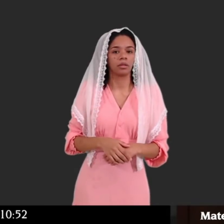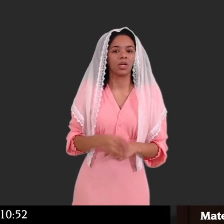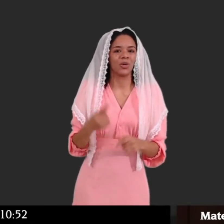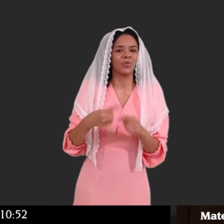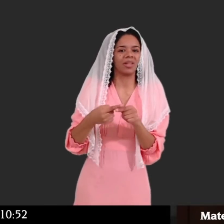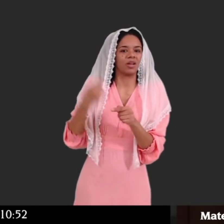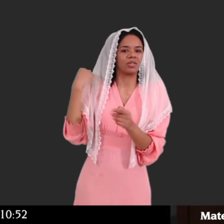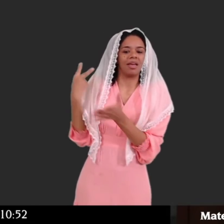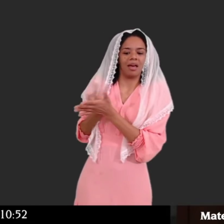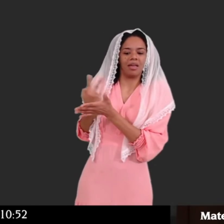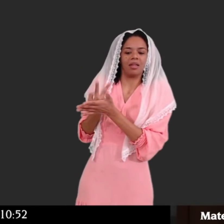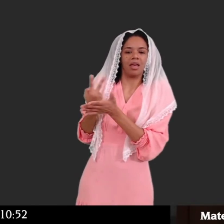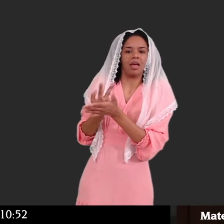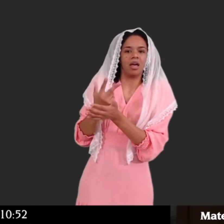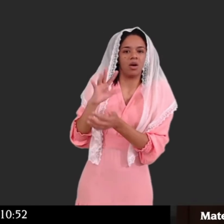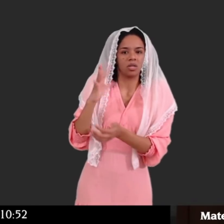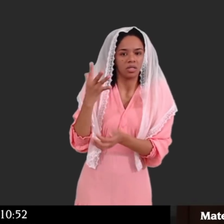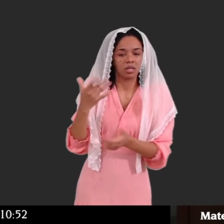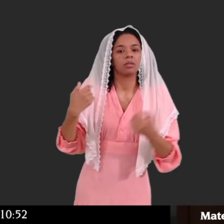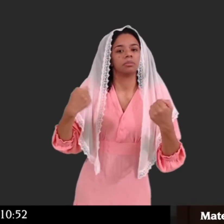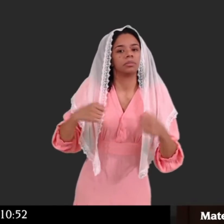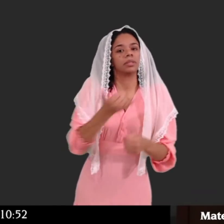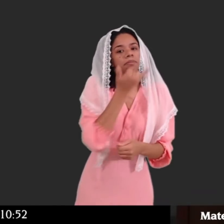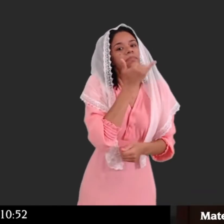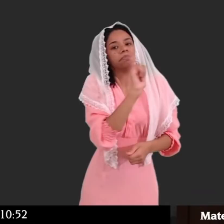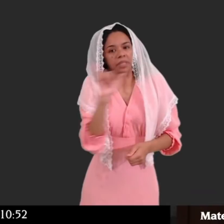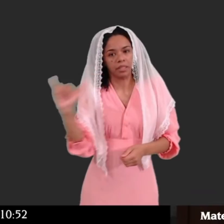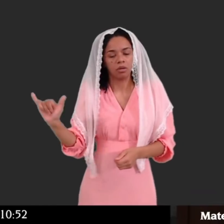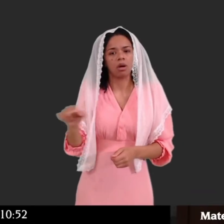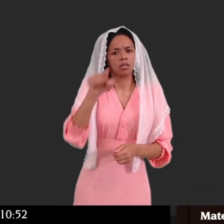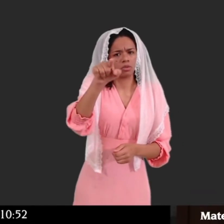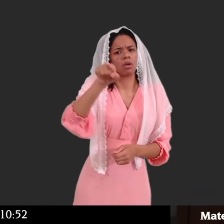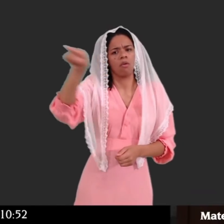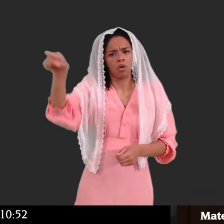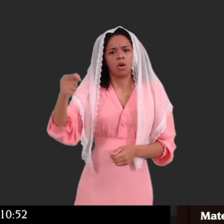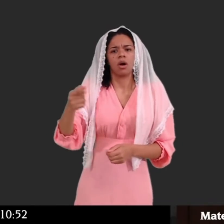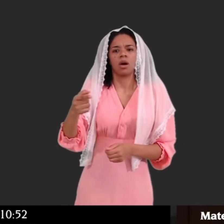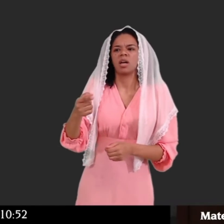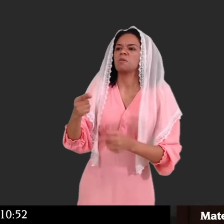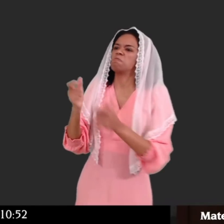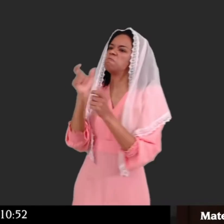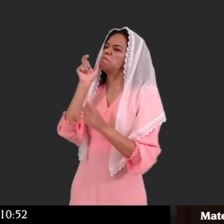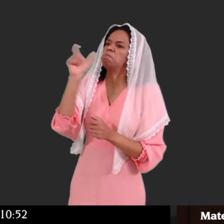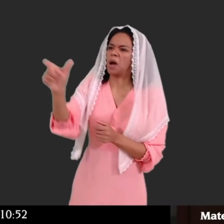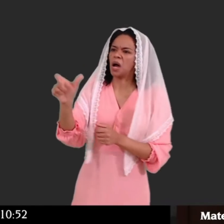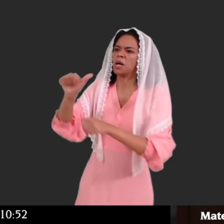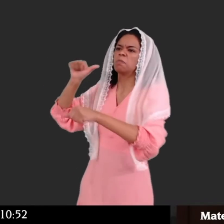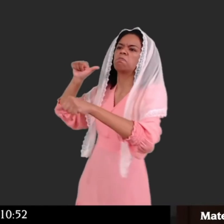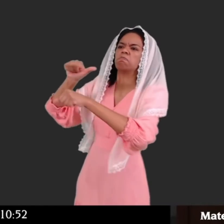ficaram para trás. Se alguma coisa você tem contra alguém, se magoou alguém, feriu alguém, vai